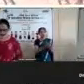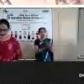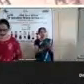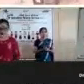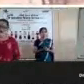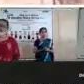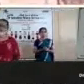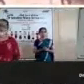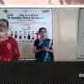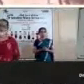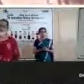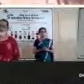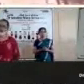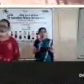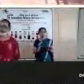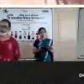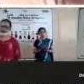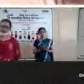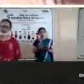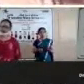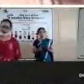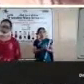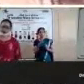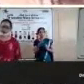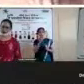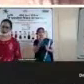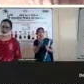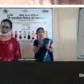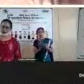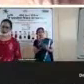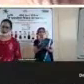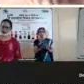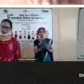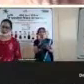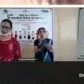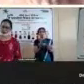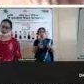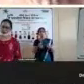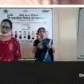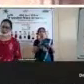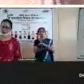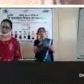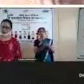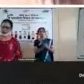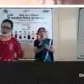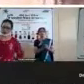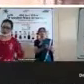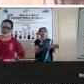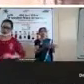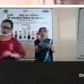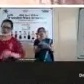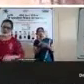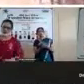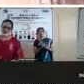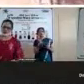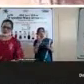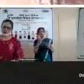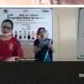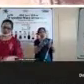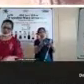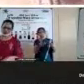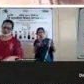है। मैं इसके साथ ये भी कहना चाहूंगी कि इस आयोजन को विभाग और विभाग के अंतर्गत संचालित संस्थाओं द्वारा आयोजित किया जा रहा है, जो कि